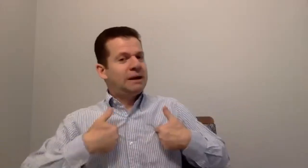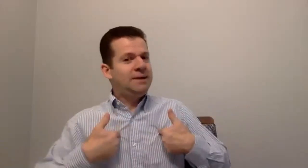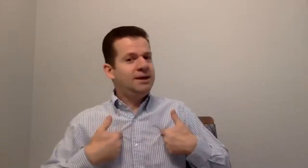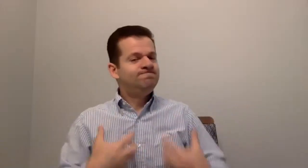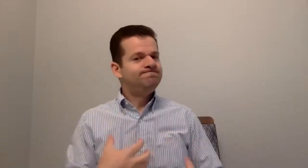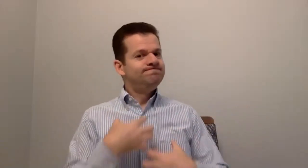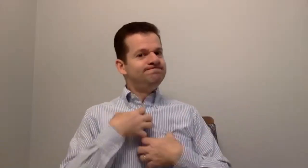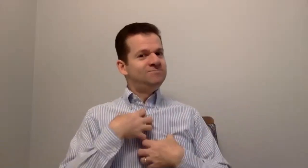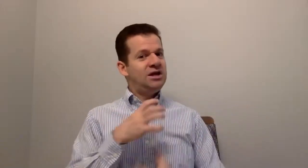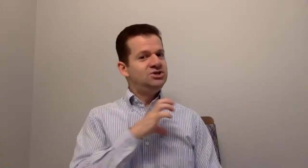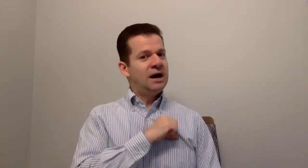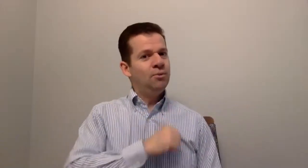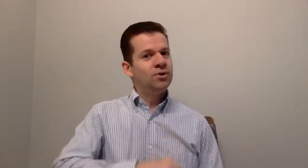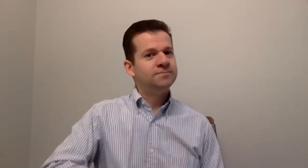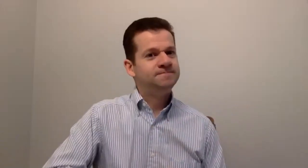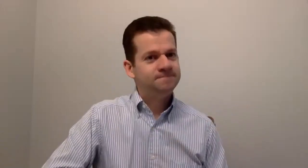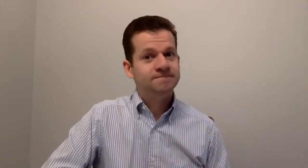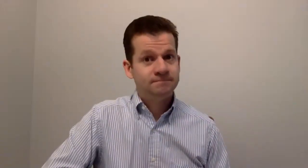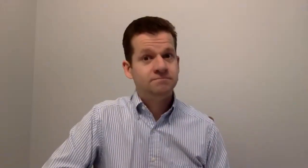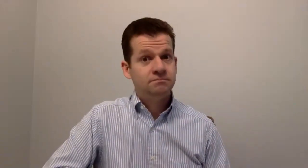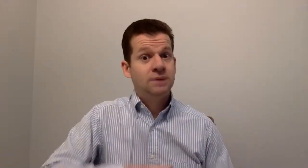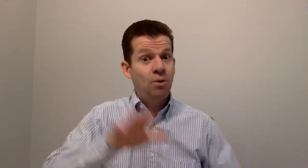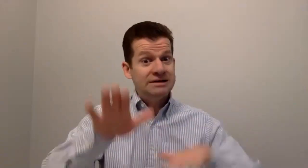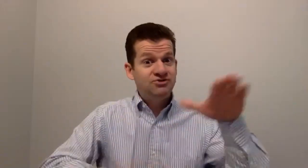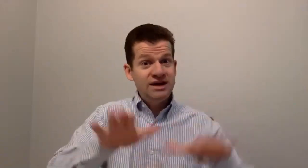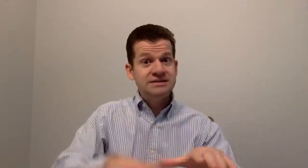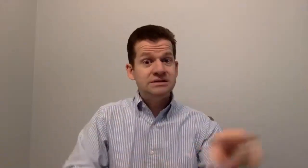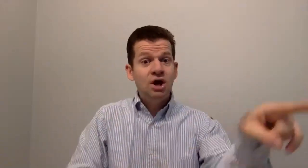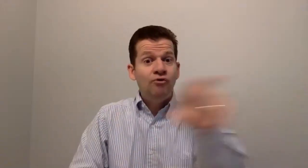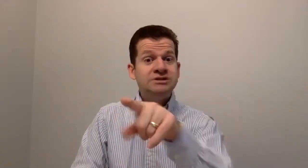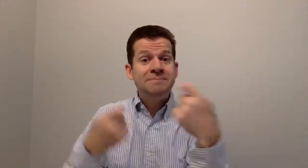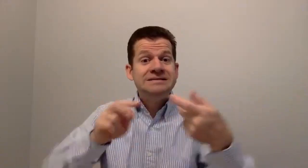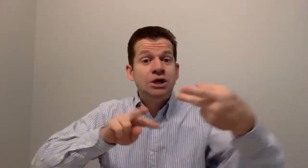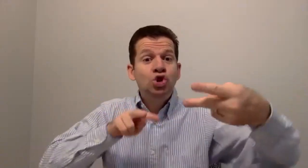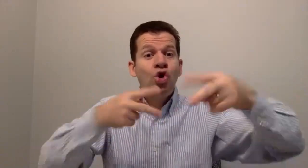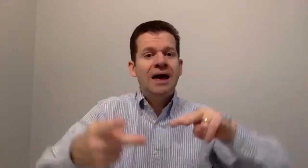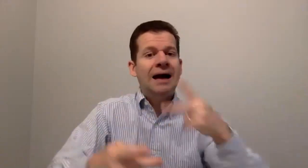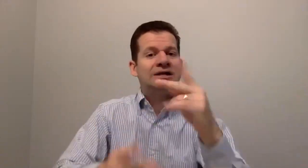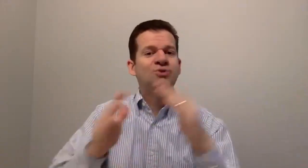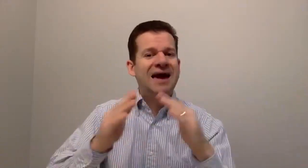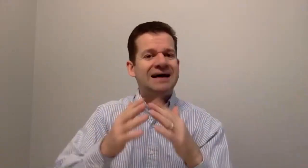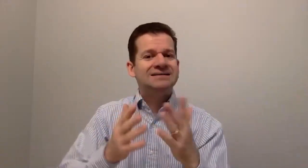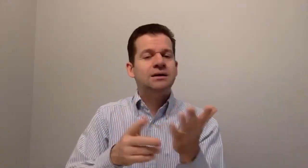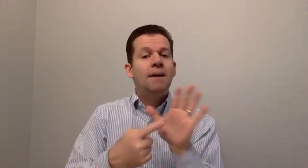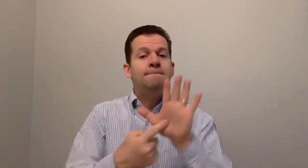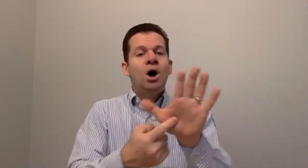mim. Sente amor. Então, às vezes, você precisa trocar na sua casa.